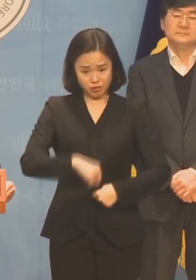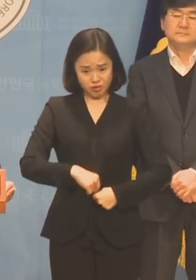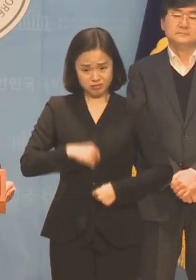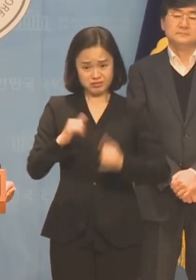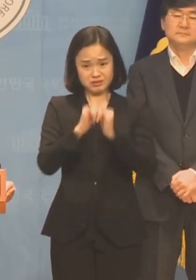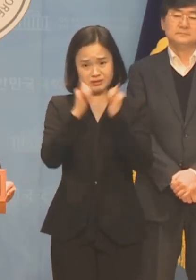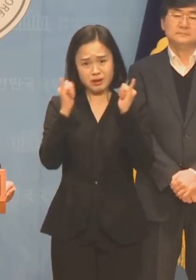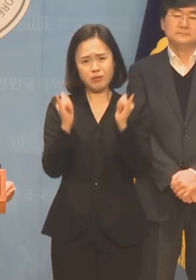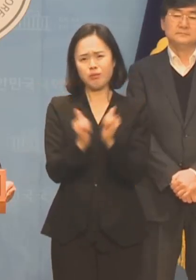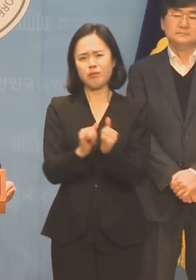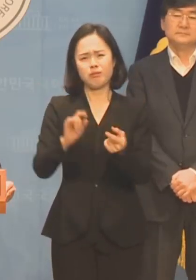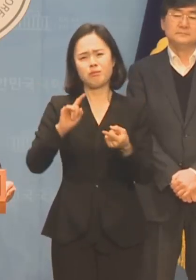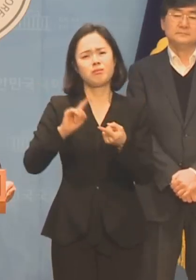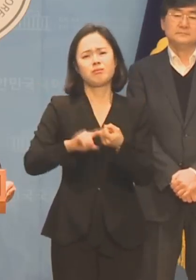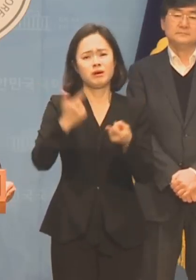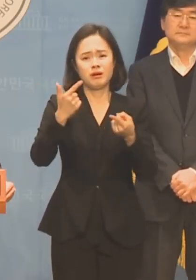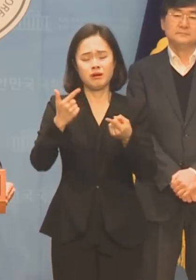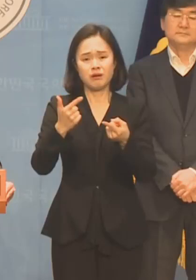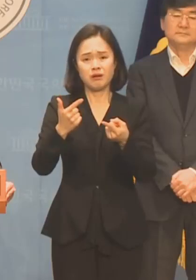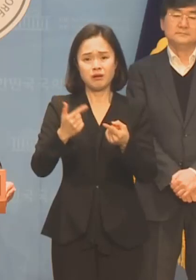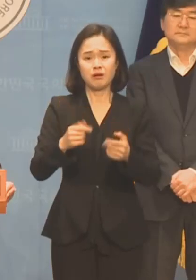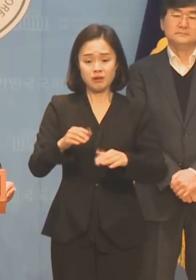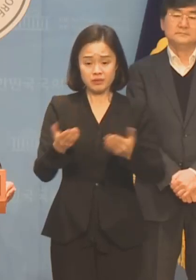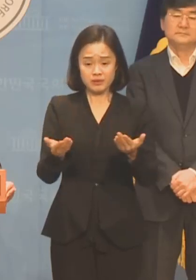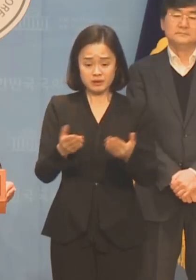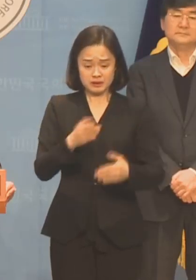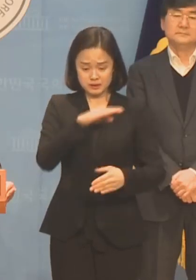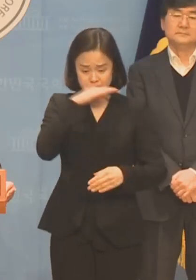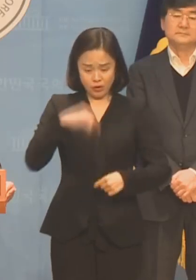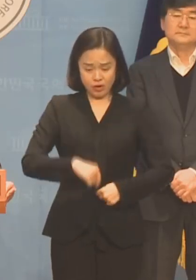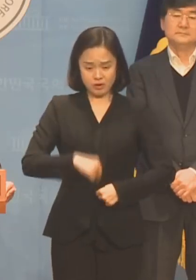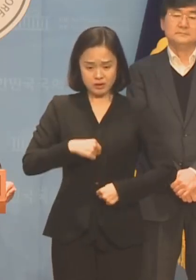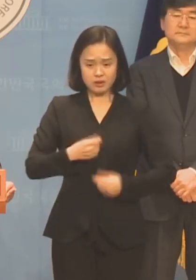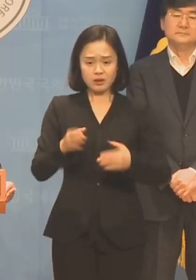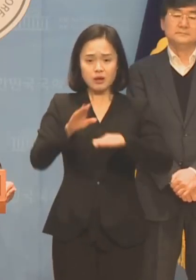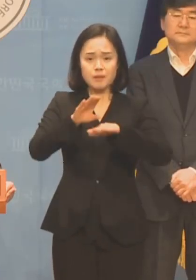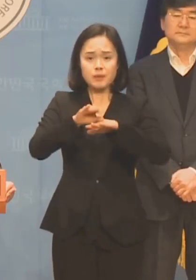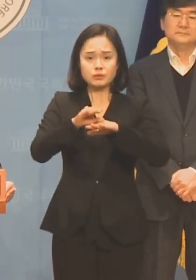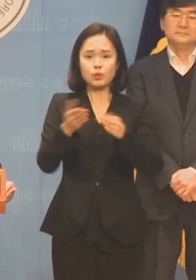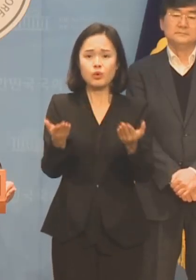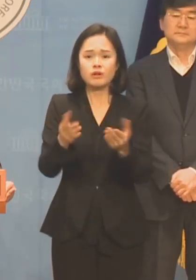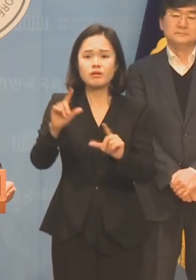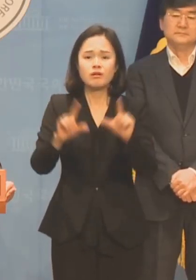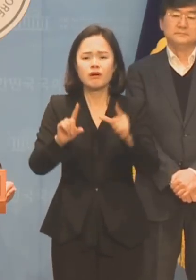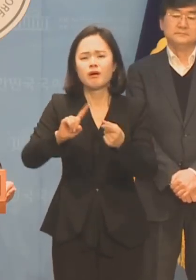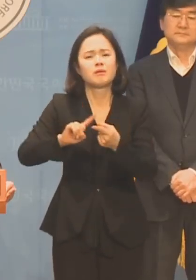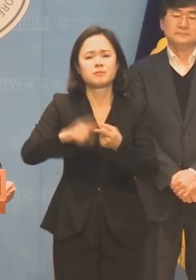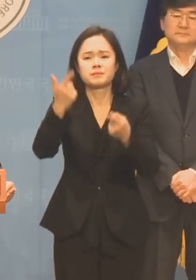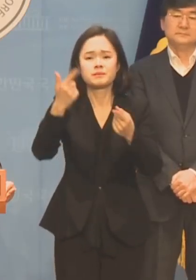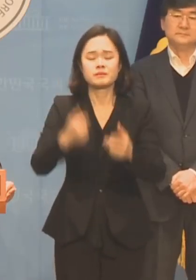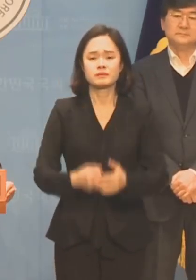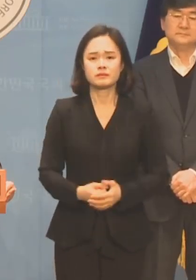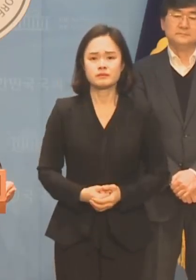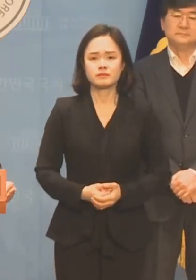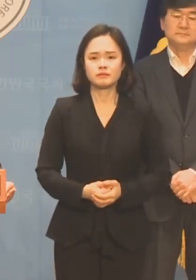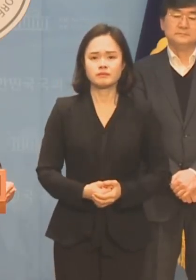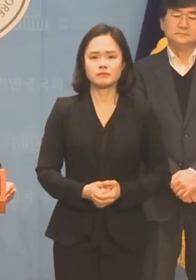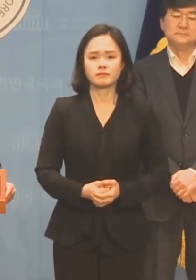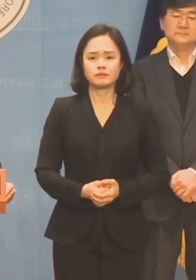환경입니까? 저희 MBC 노동조합의 현실이 여기 계신 모든 언론 기자들의 현실이 될 수 있다는